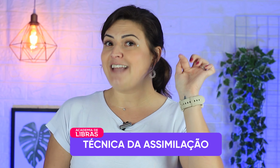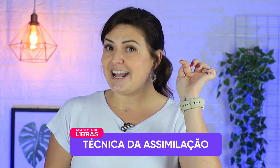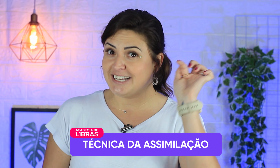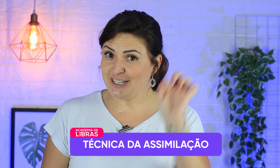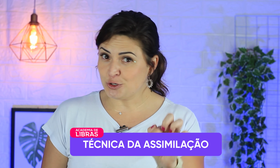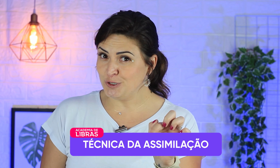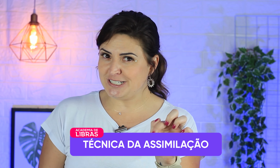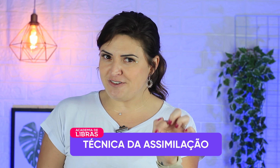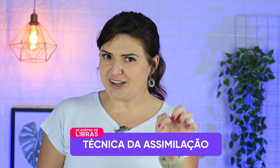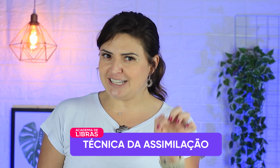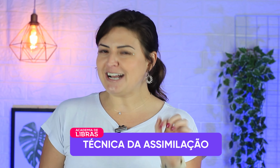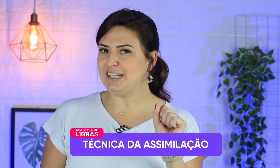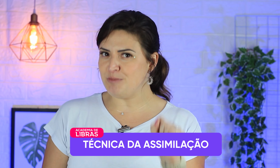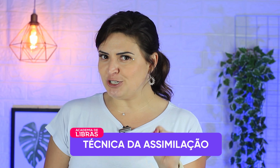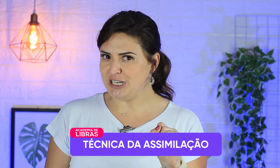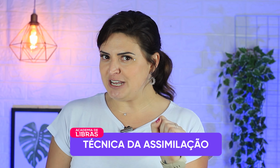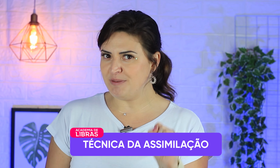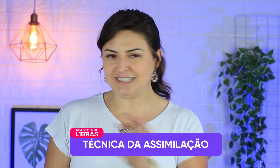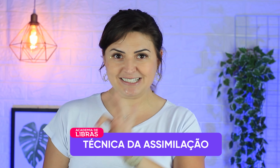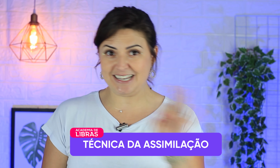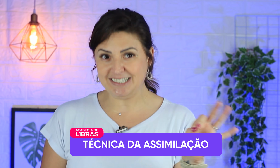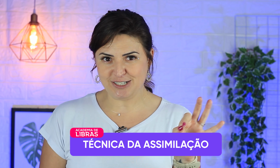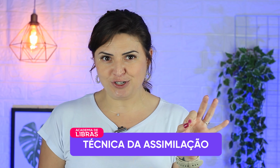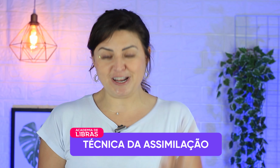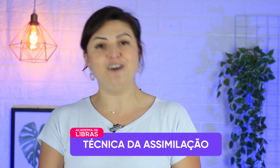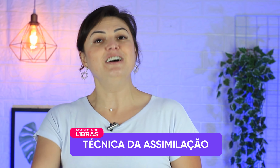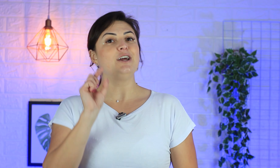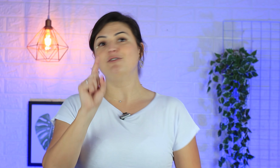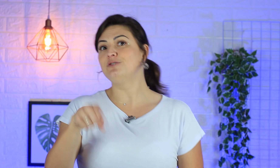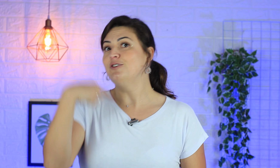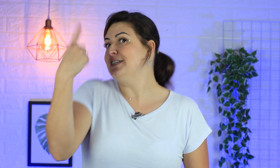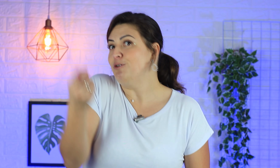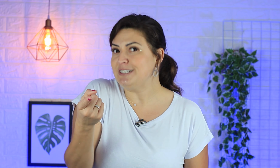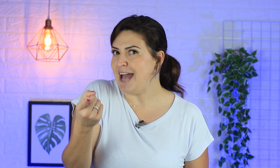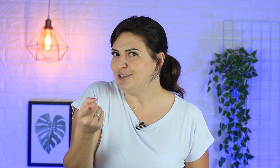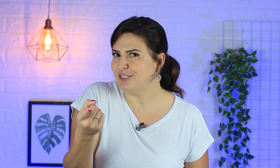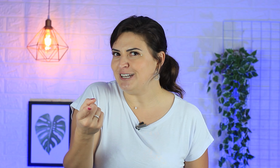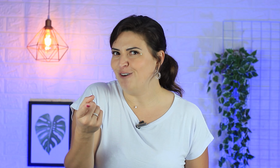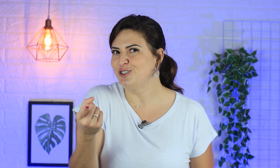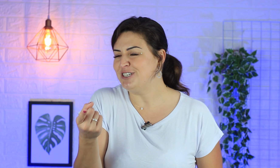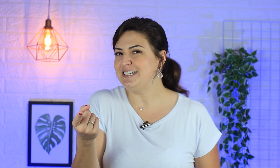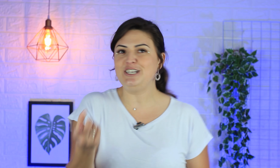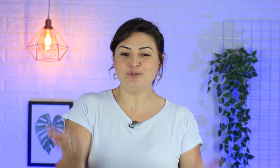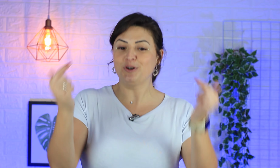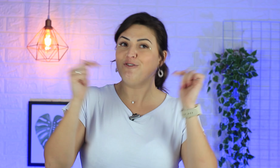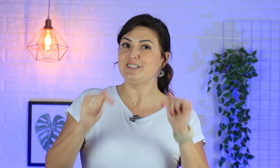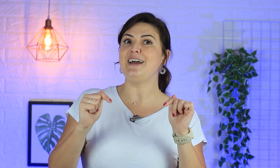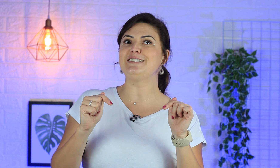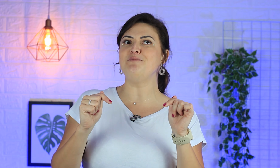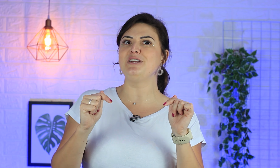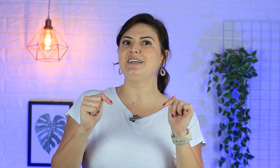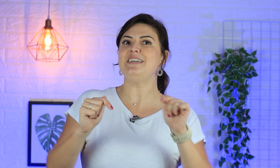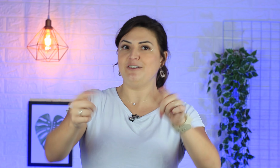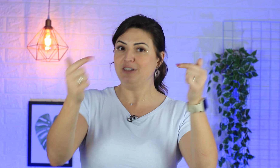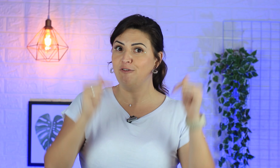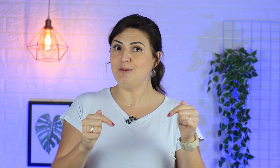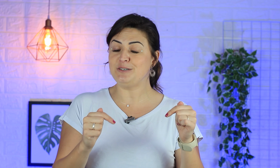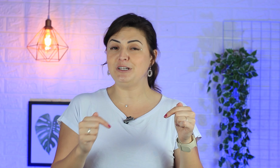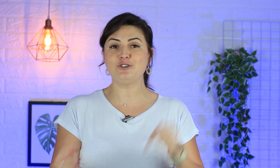Essa técnica exclusiva aqui da Academia de Libras é sensacional. Então você não esquece o sinal no dia seguinte porque você assimila aqui. Então vamos assimilar